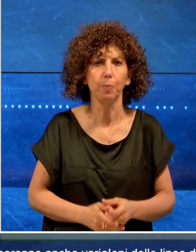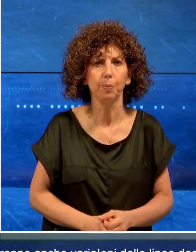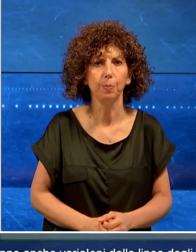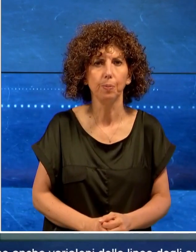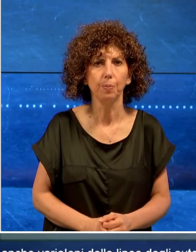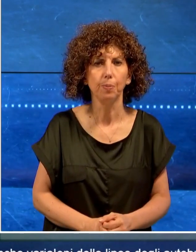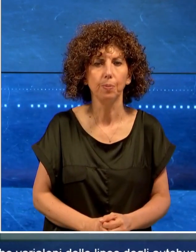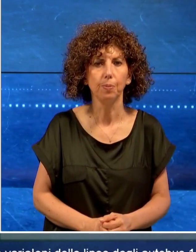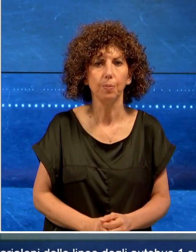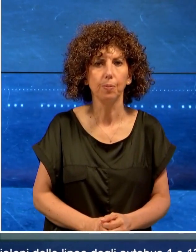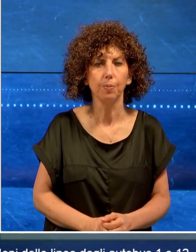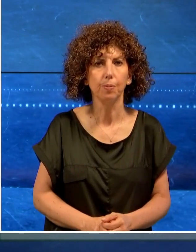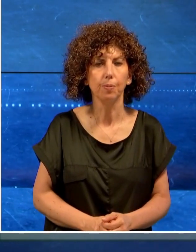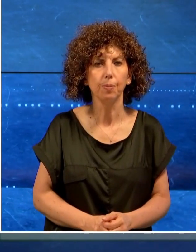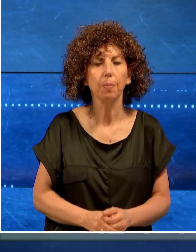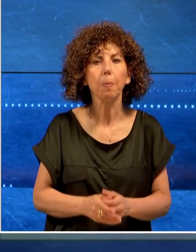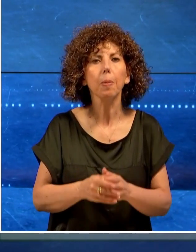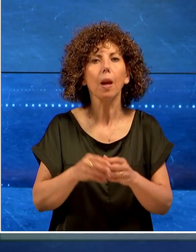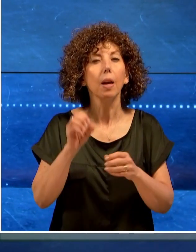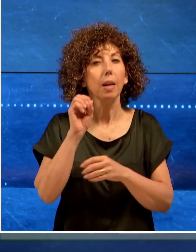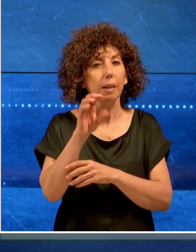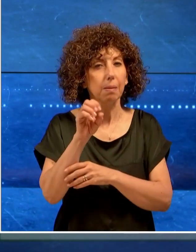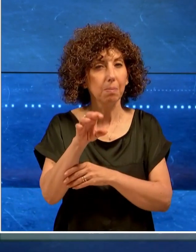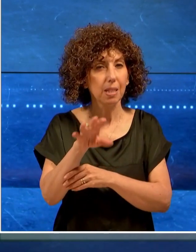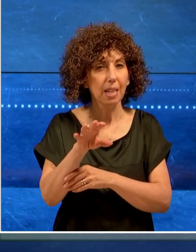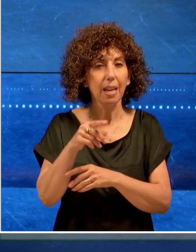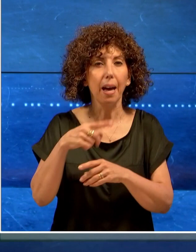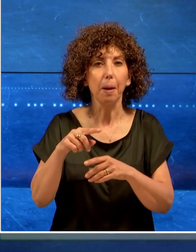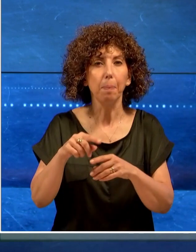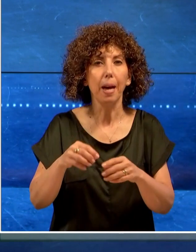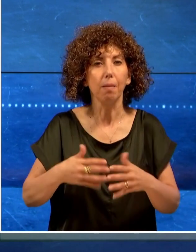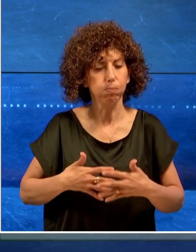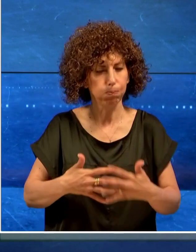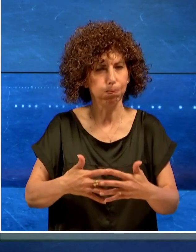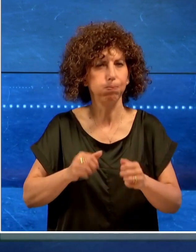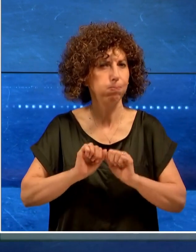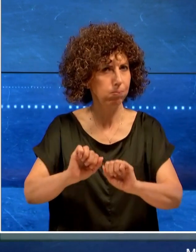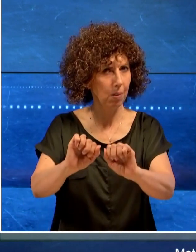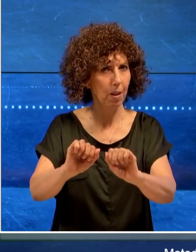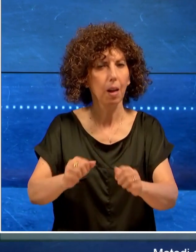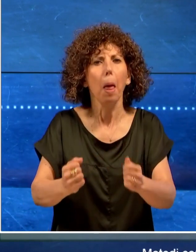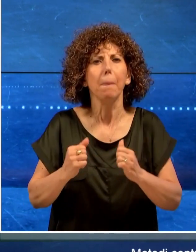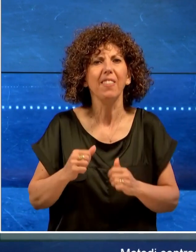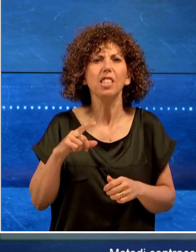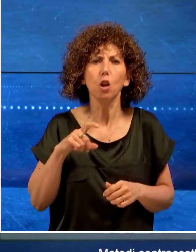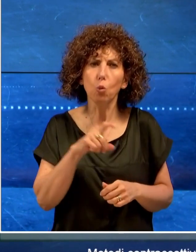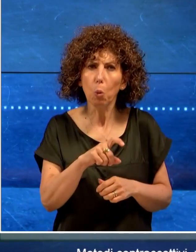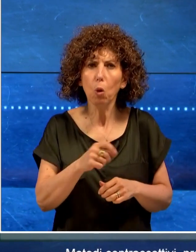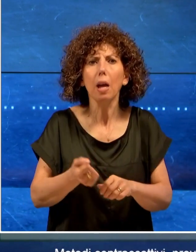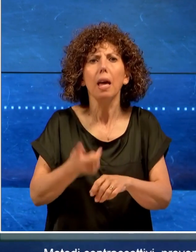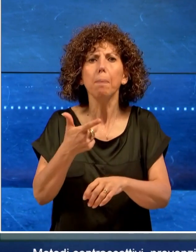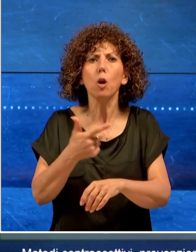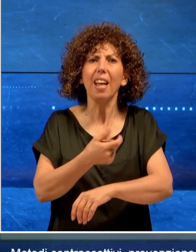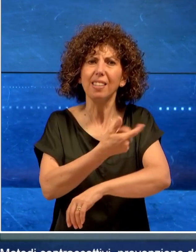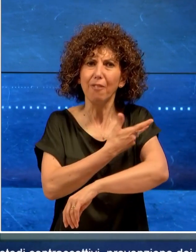12 metodi contraccettivi prevenzione dei Tumori importanza delle vaccinazioni